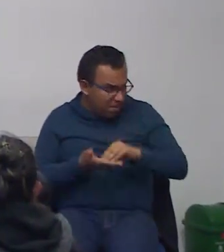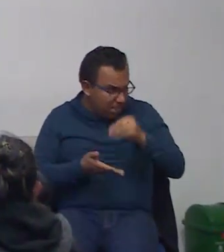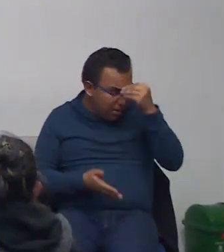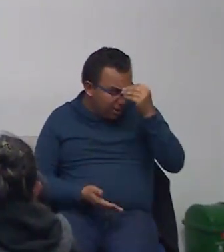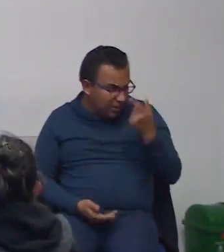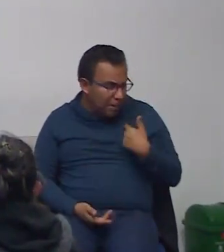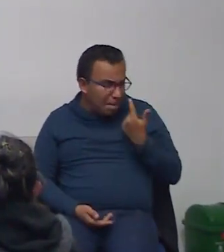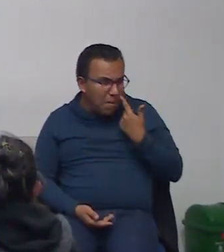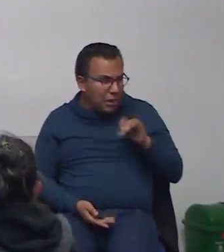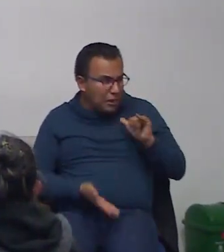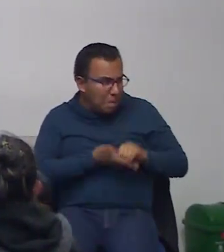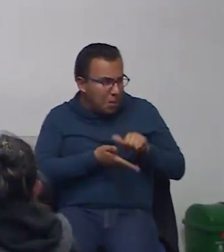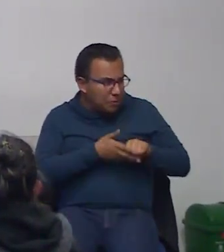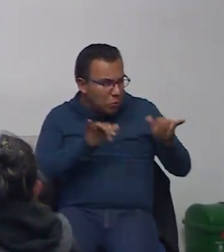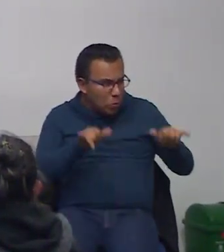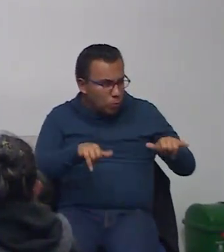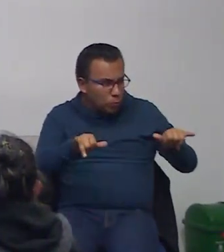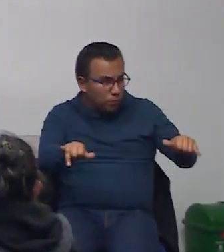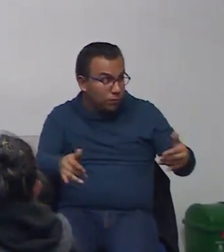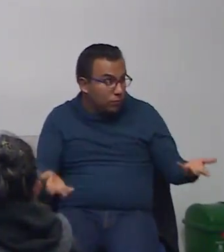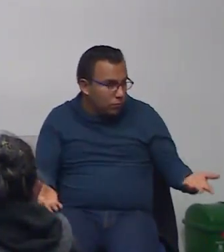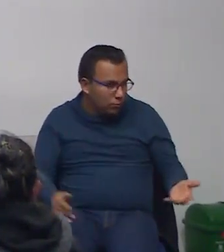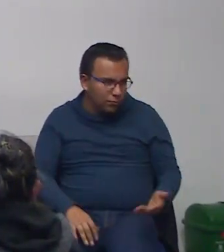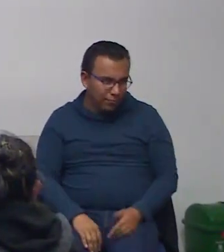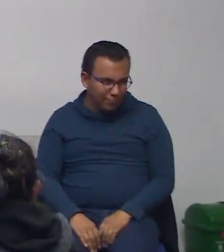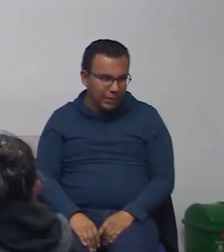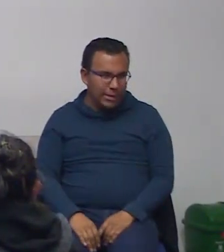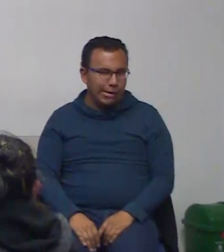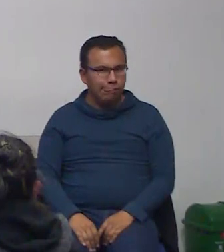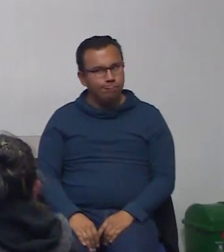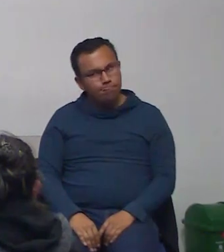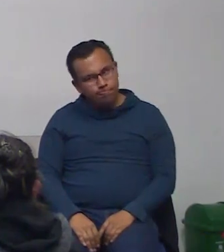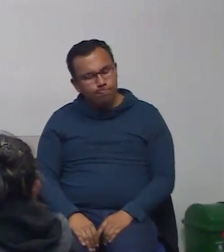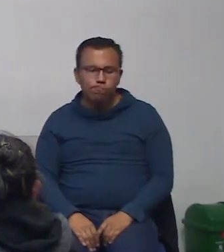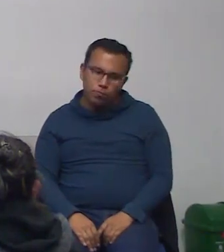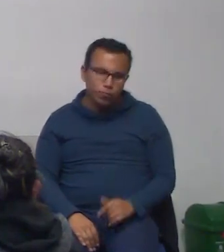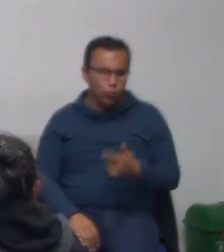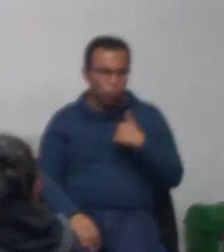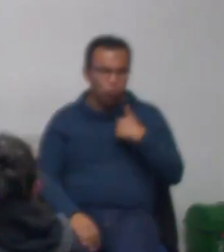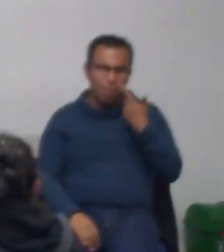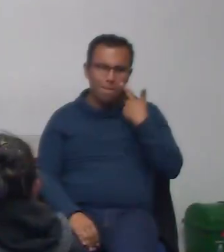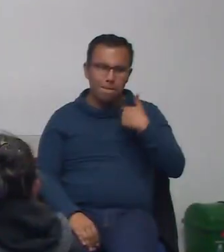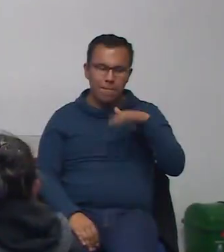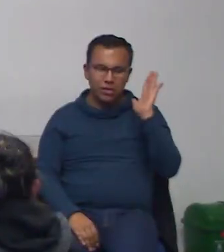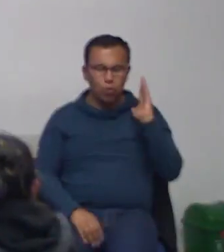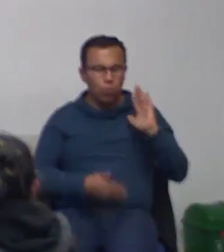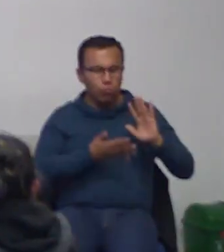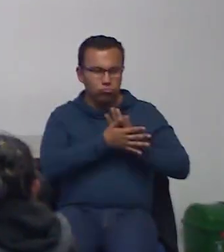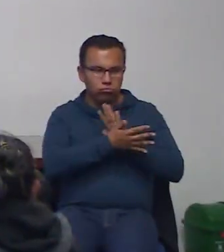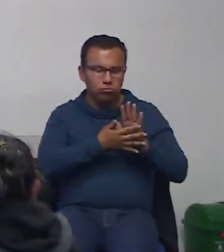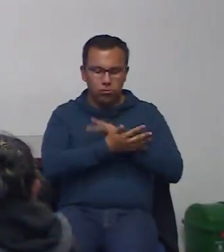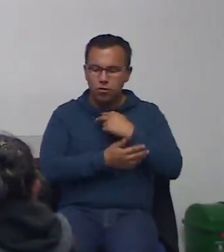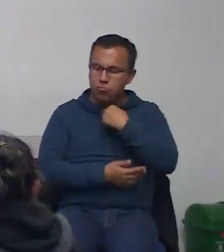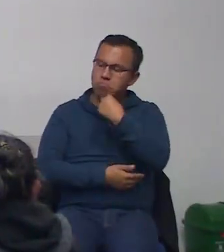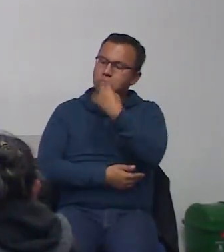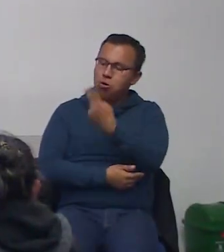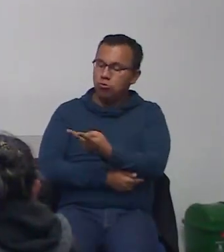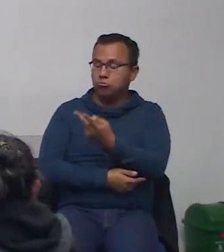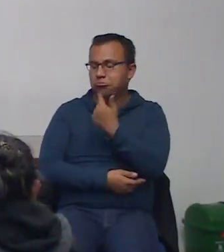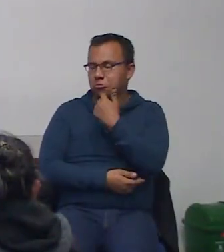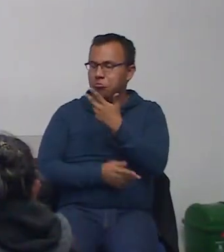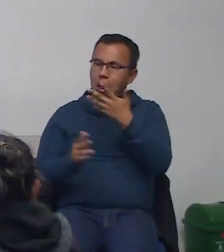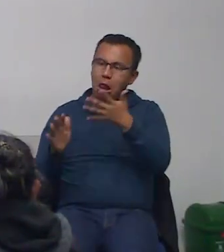es que yo no lo veo que está pasando nada Sí pero yo sí me baso casi como un consentimiento informado verbal en